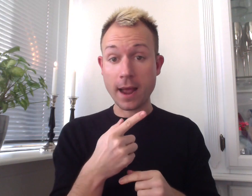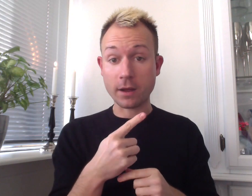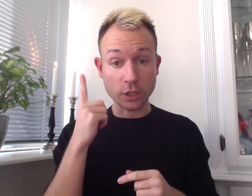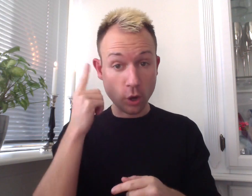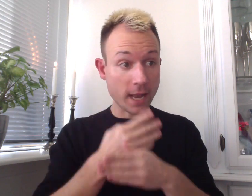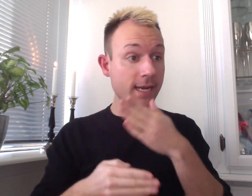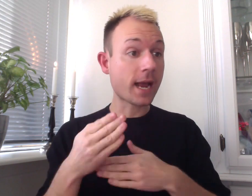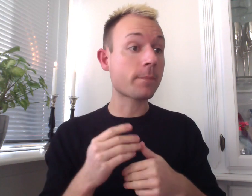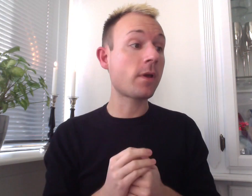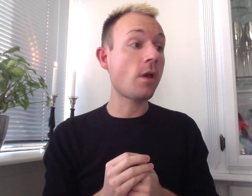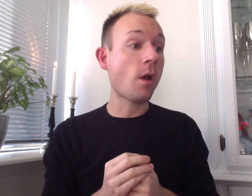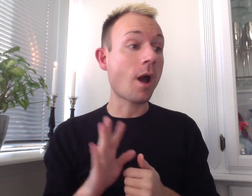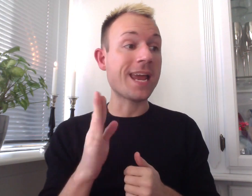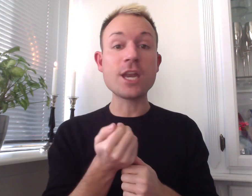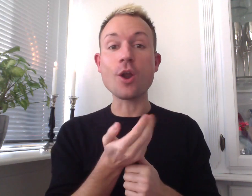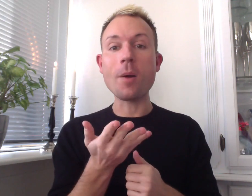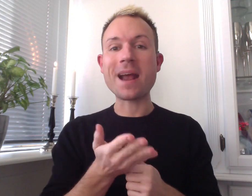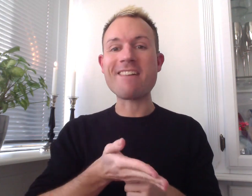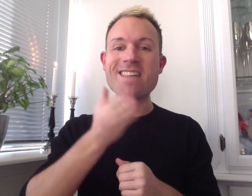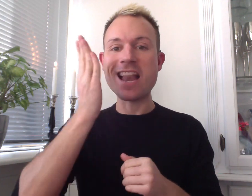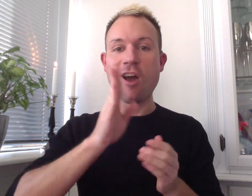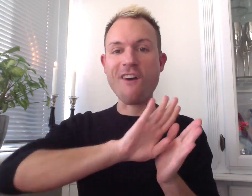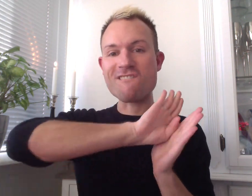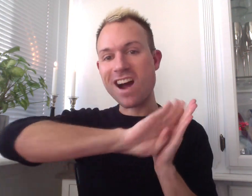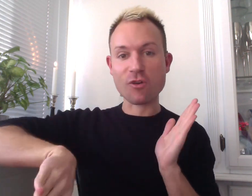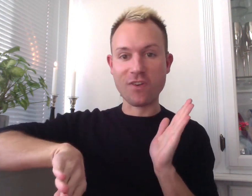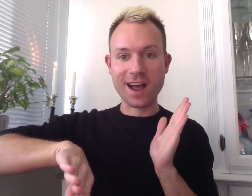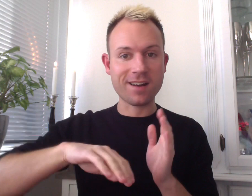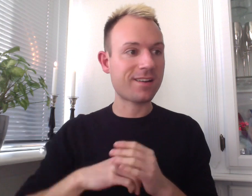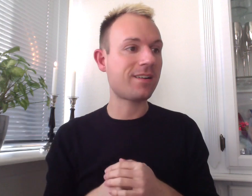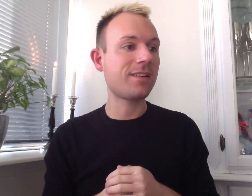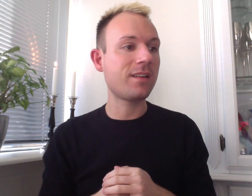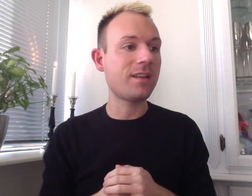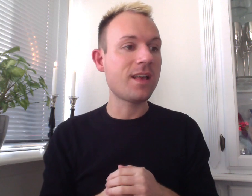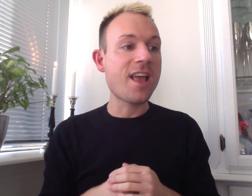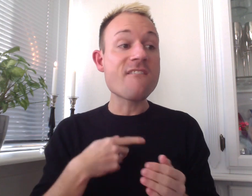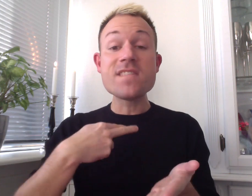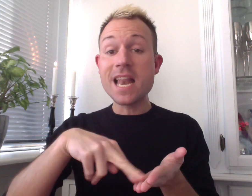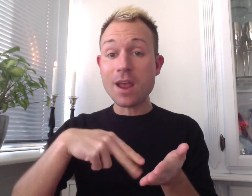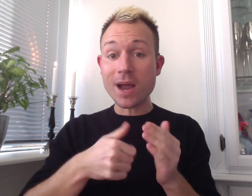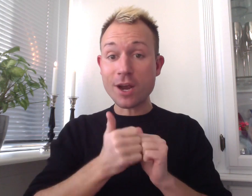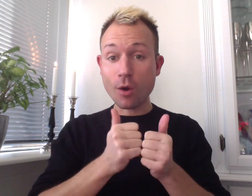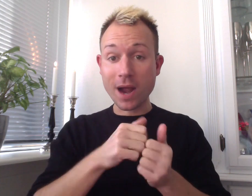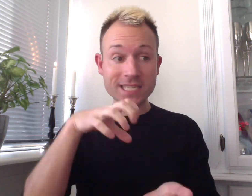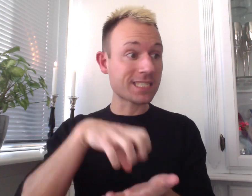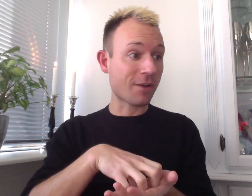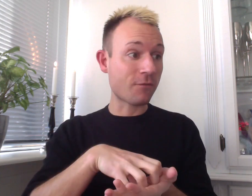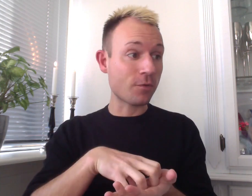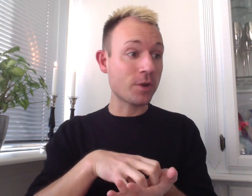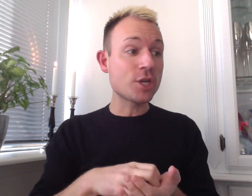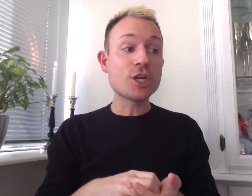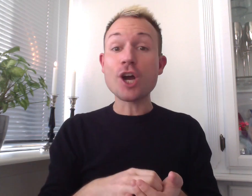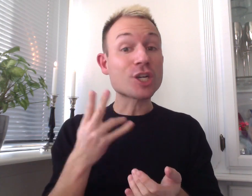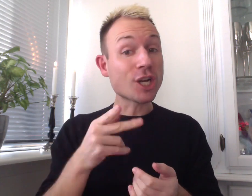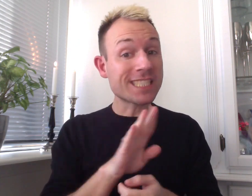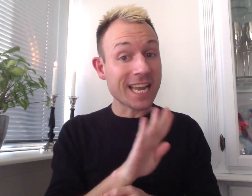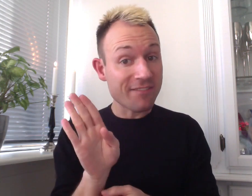ordentlig handicap, og ikke noget, man kan vælge og farve fra. Vi lever i konkurrencesamfund, og sådan kan det ikke